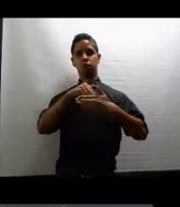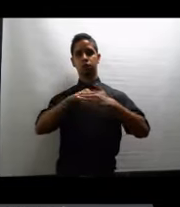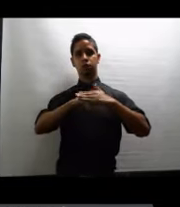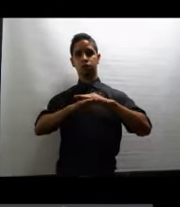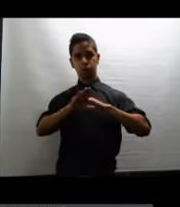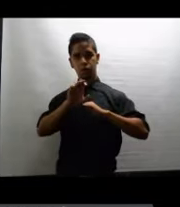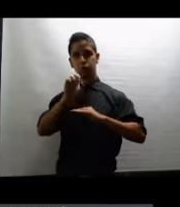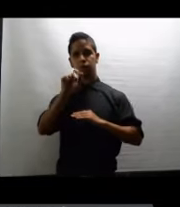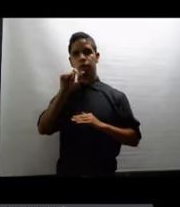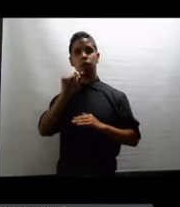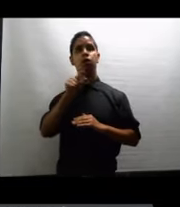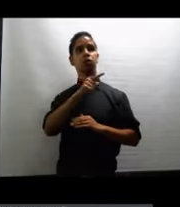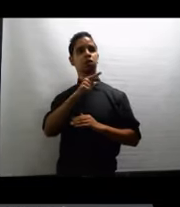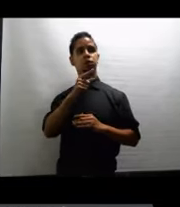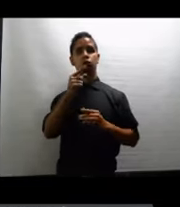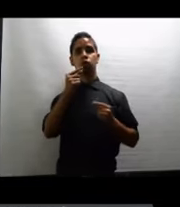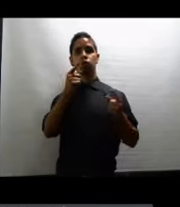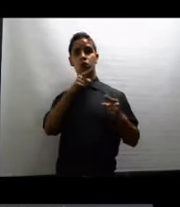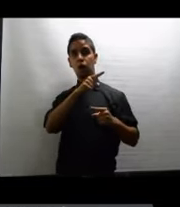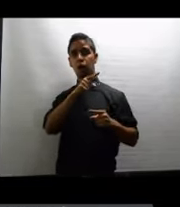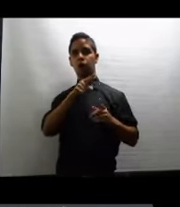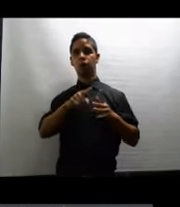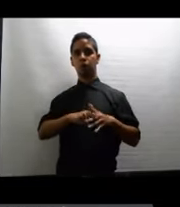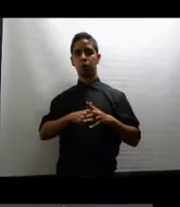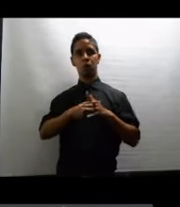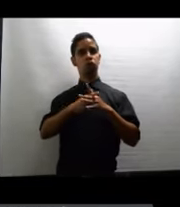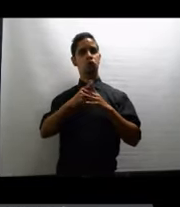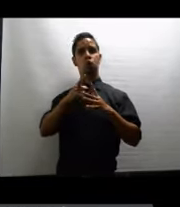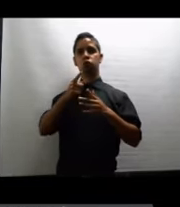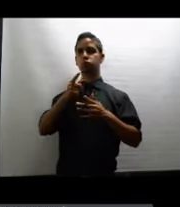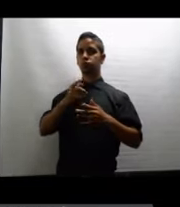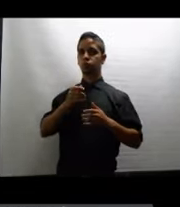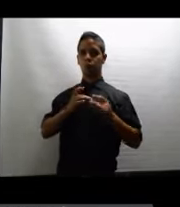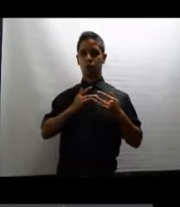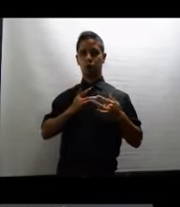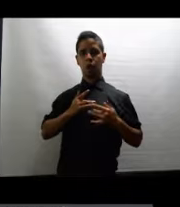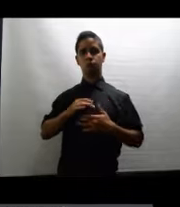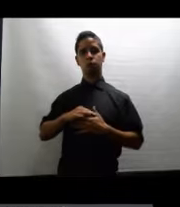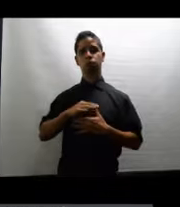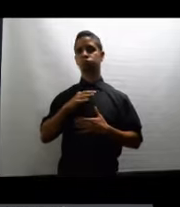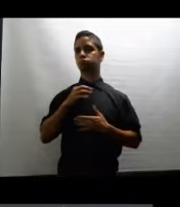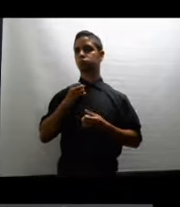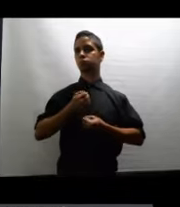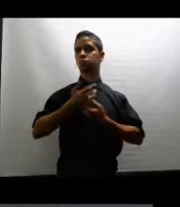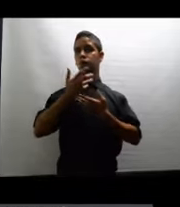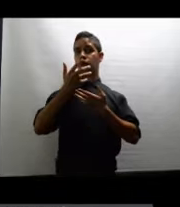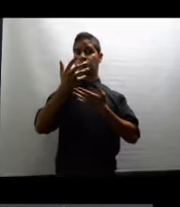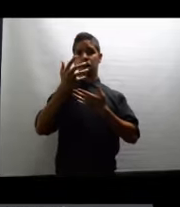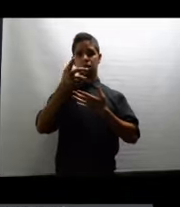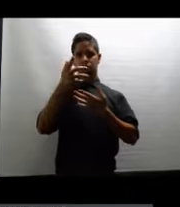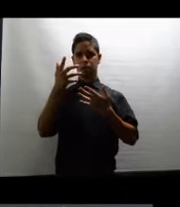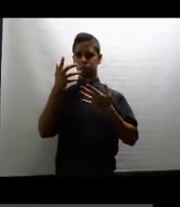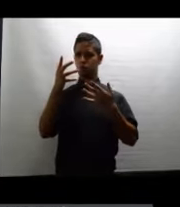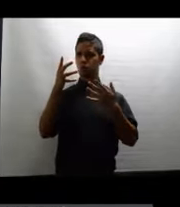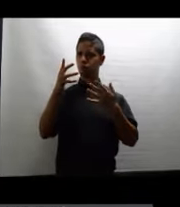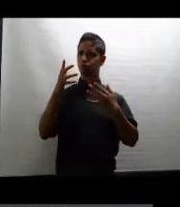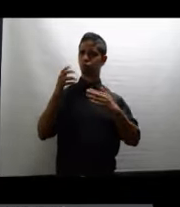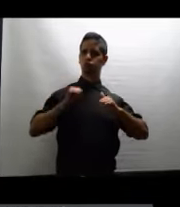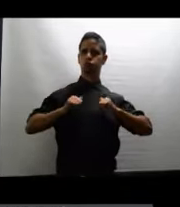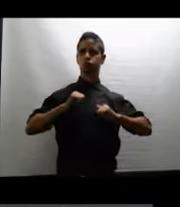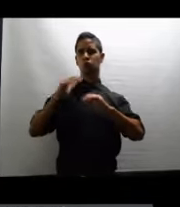ese momento comenzó a cantar con el alma. Y aquella función fue